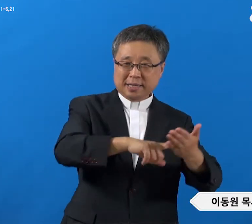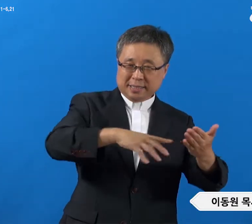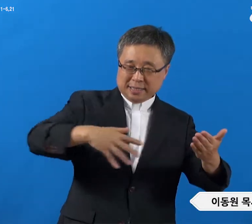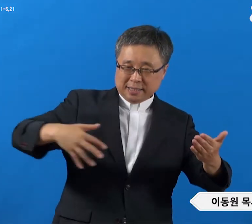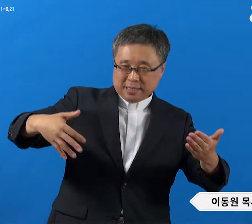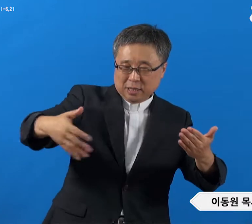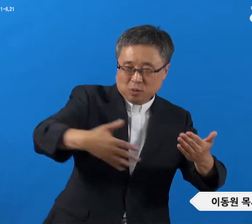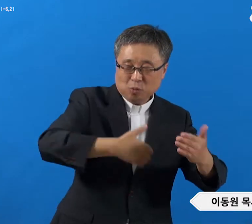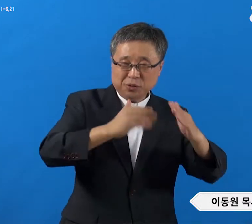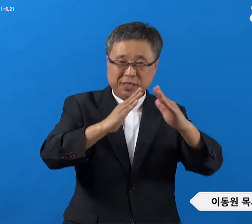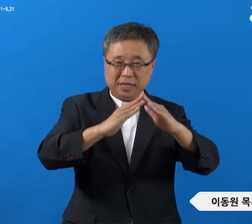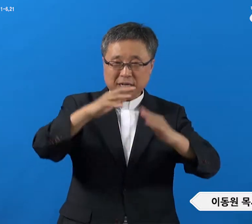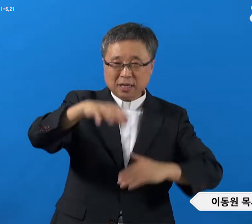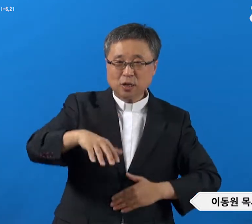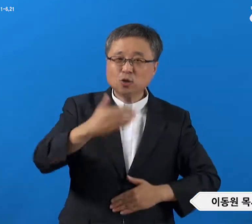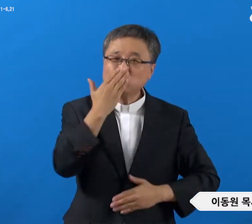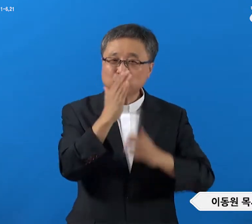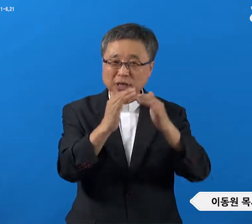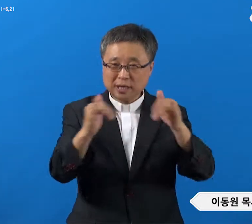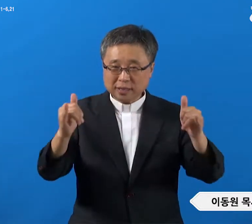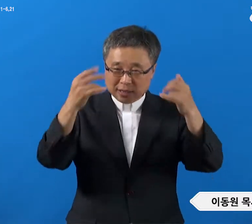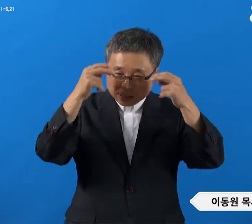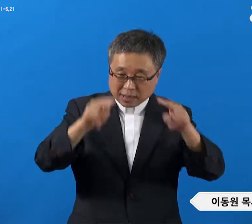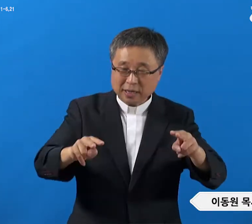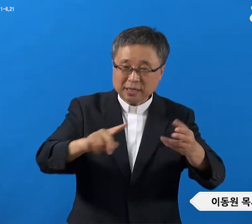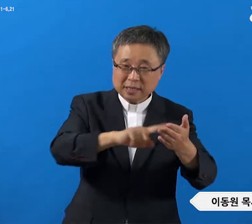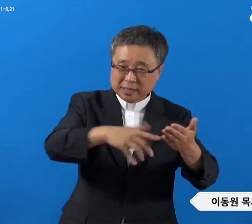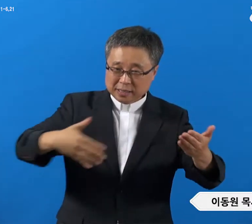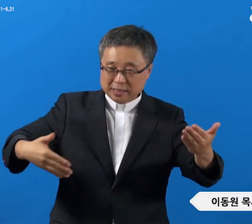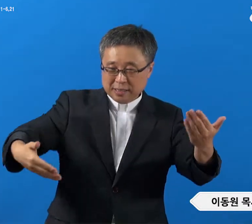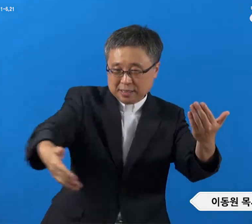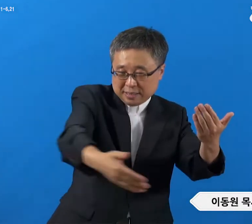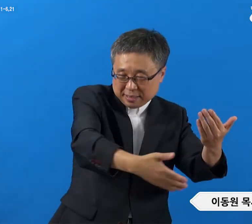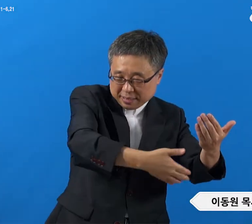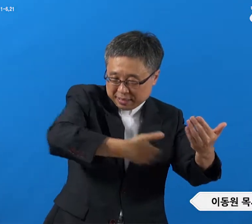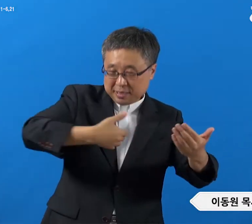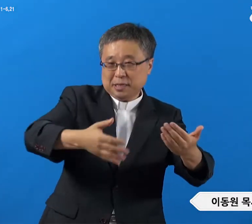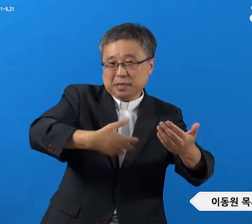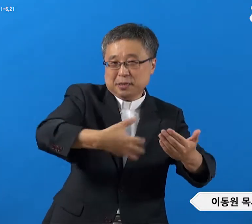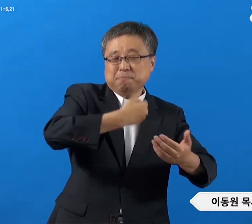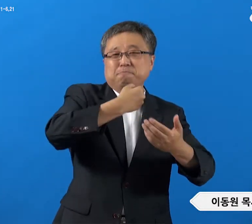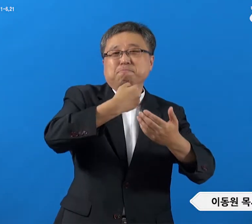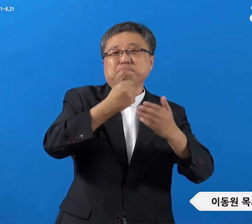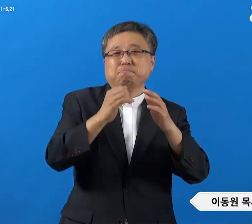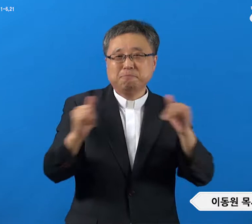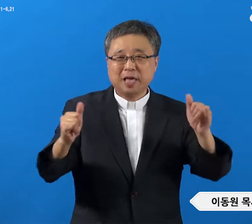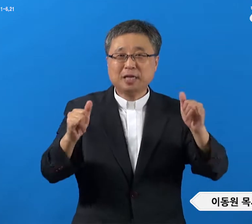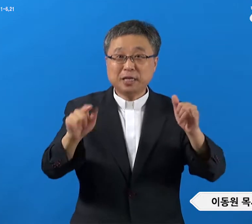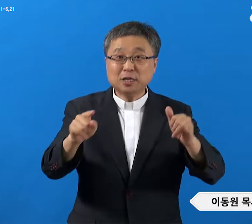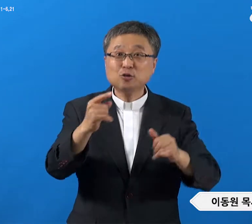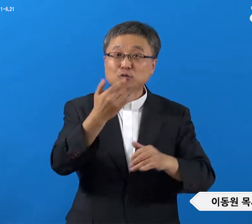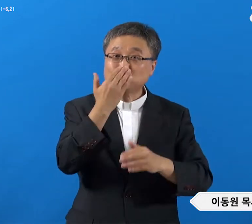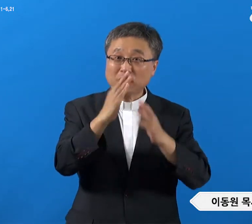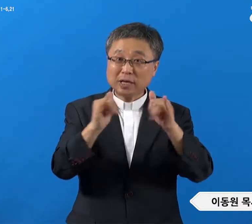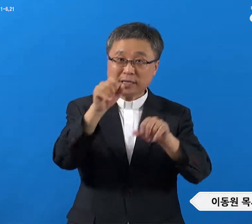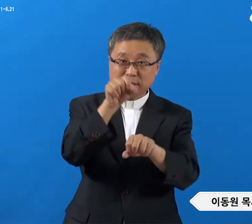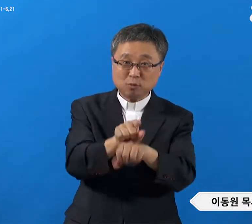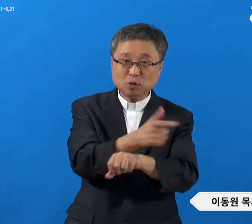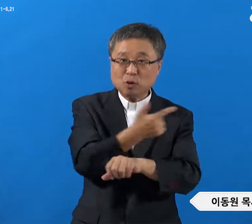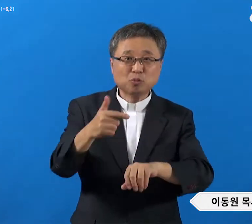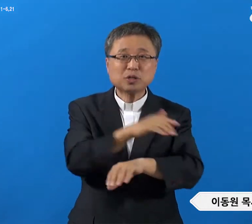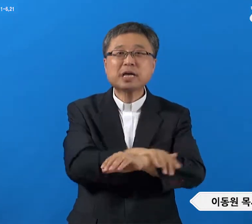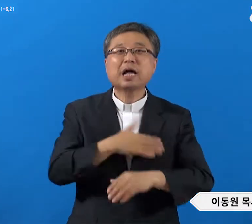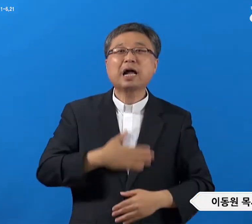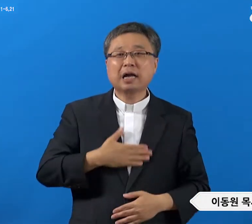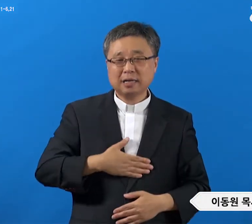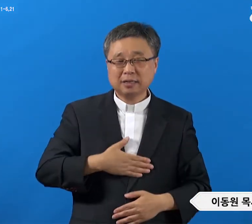유대인들을 상대로 세금을 걷는 일을 하고 있었습니다. 그러니까 유대인들을 너무 잘 아는 사람이 바로 이 마태였단 말이죠.